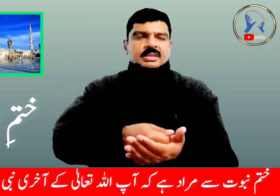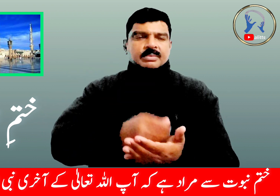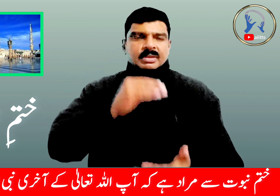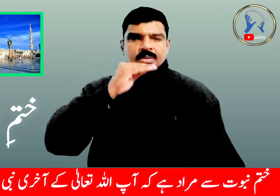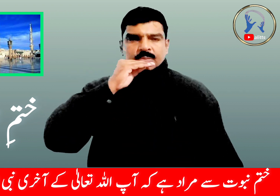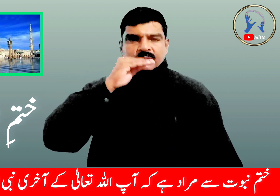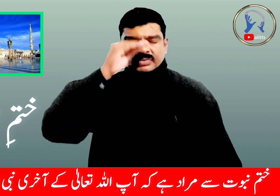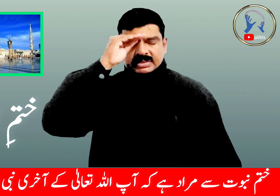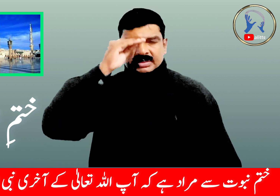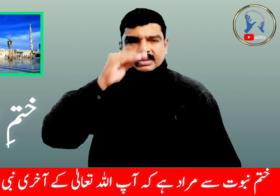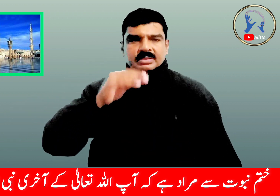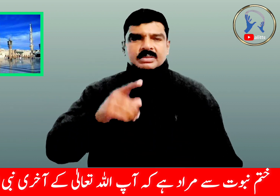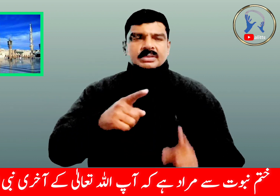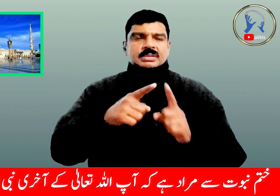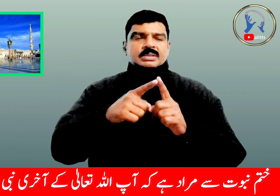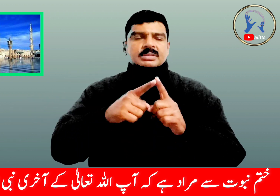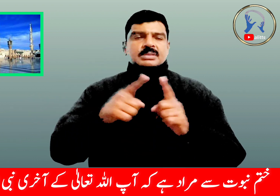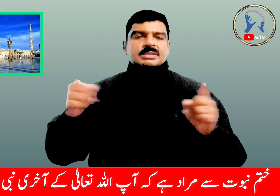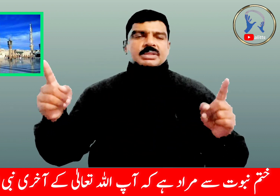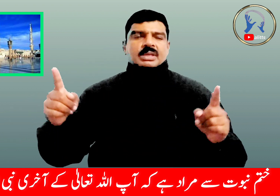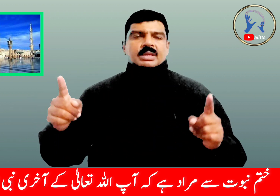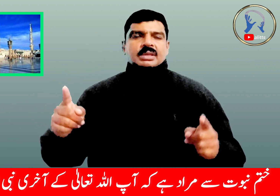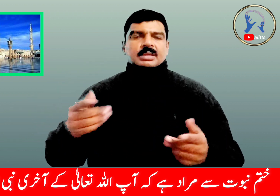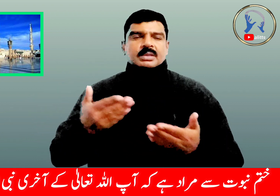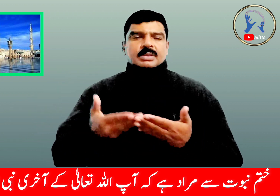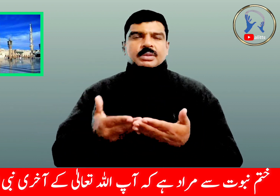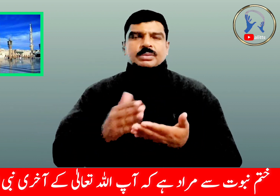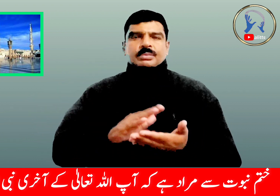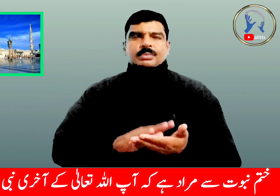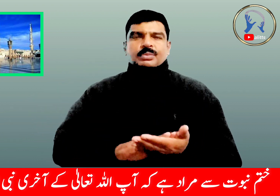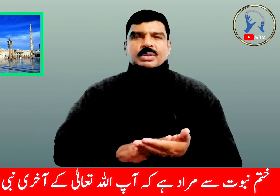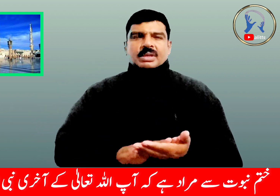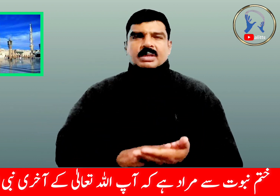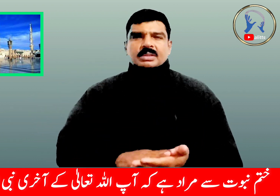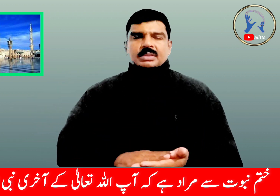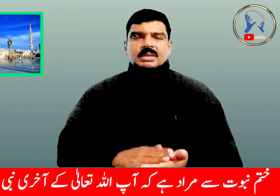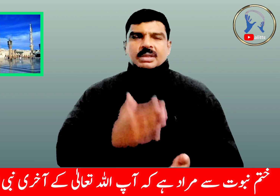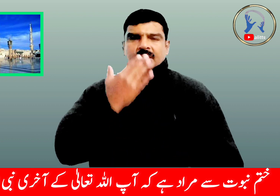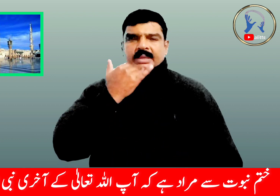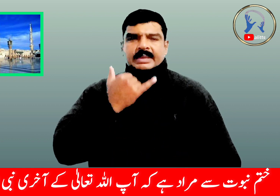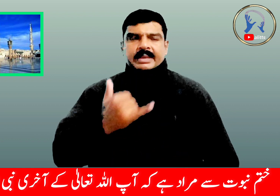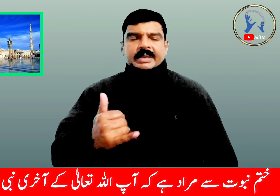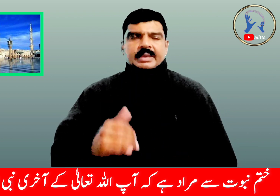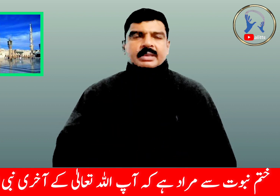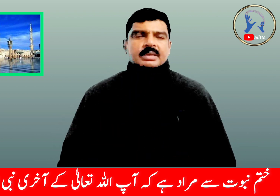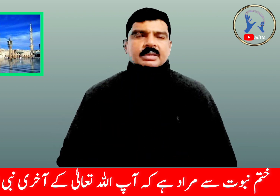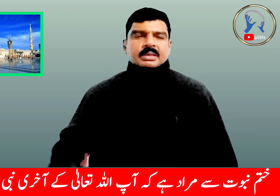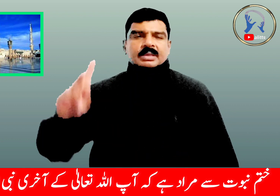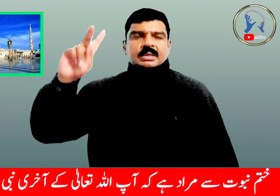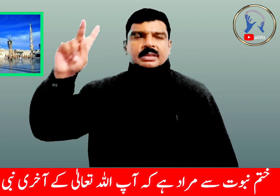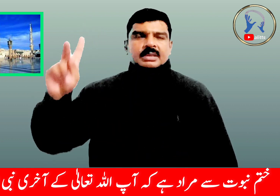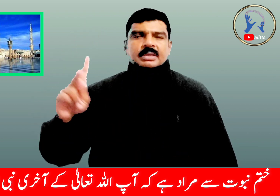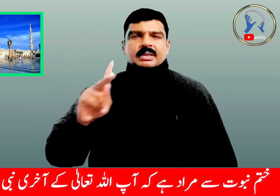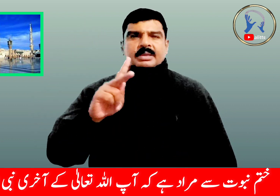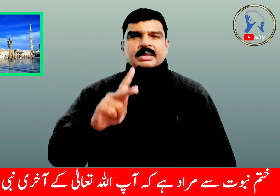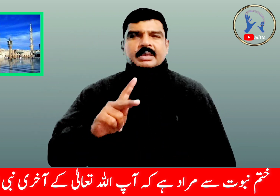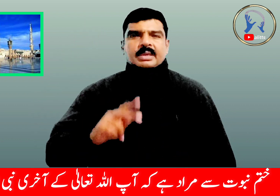ختم نبوت سے مراد ہے کہ